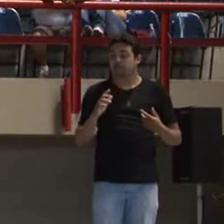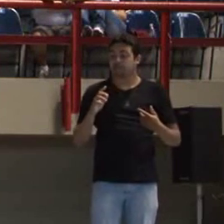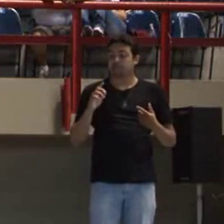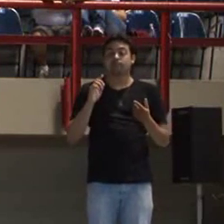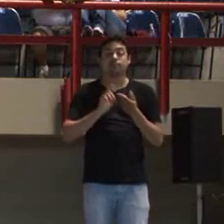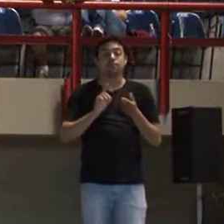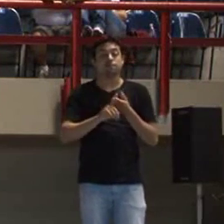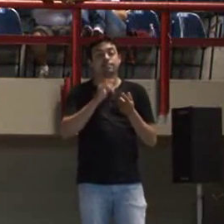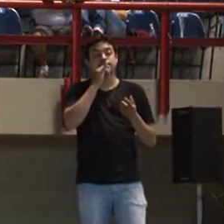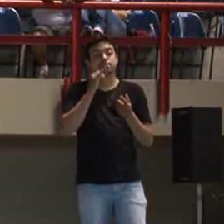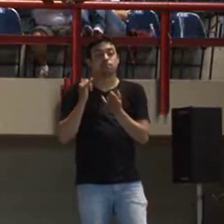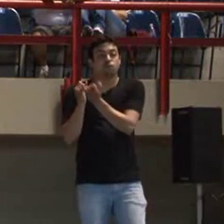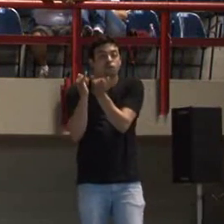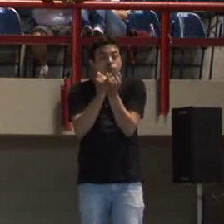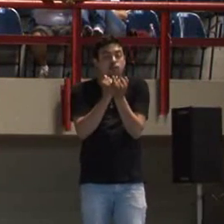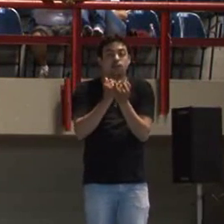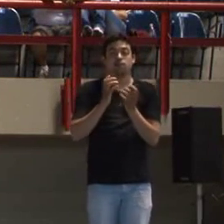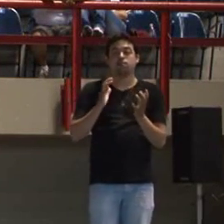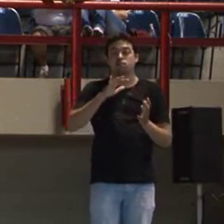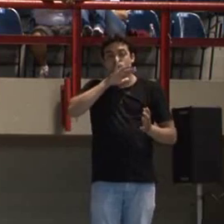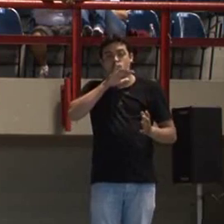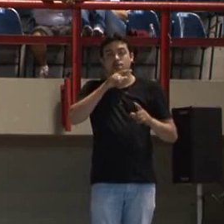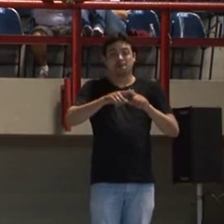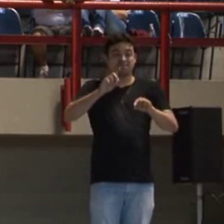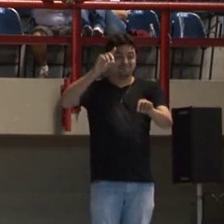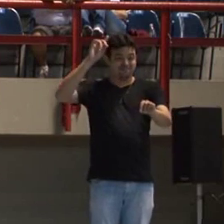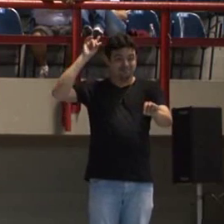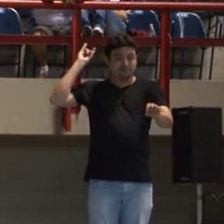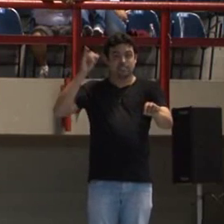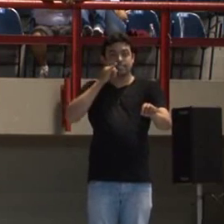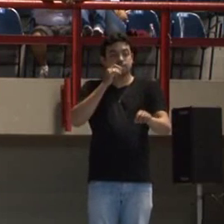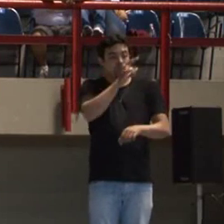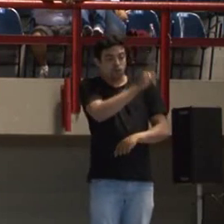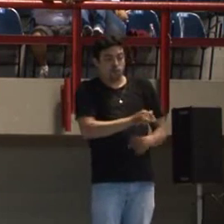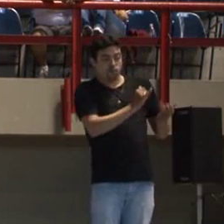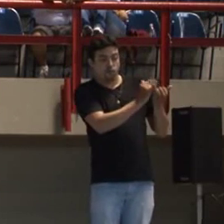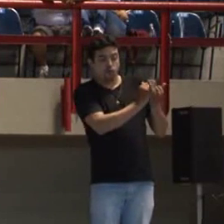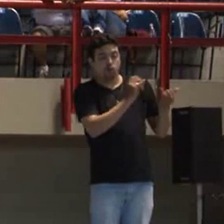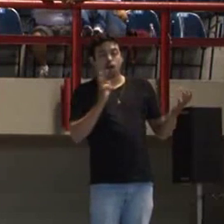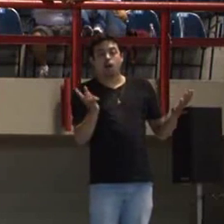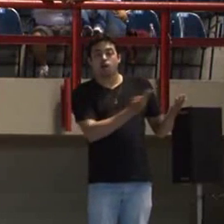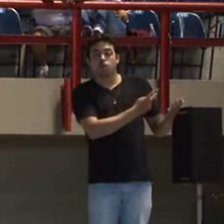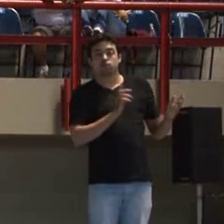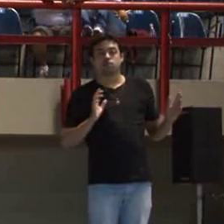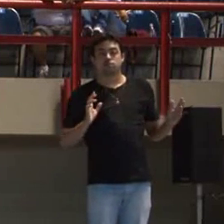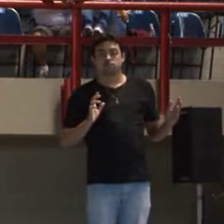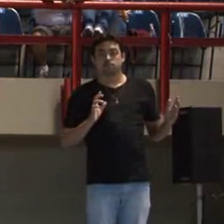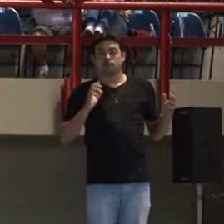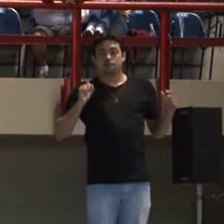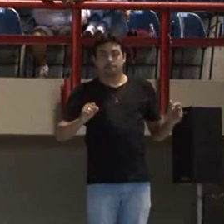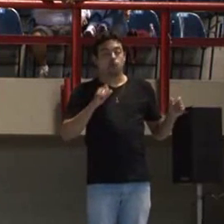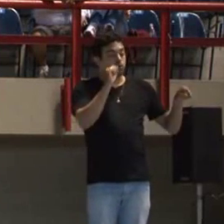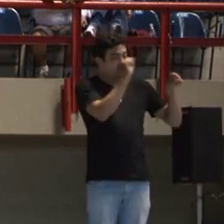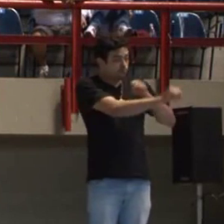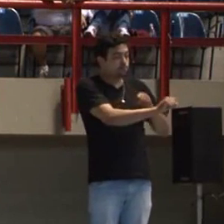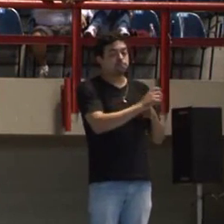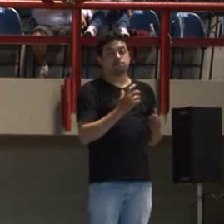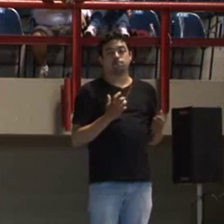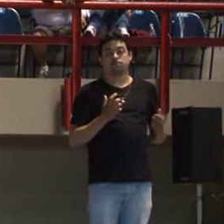Mas fofocar é chato. Mas nessa época aqui, se tu falar mal de alguém, o que acontece com o cara? Ele pode ser morto.